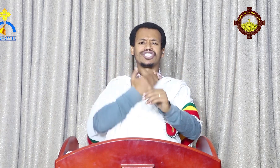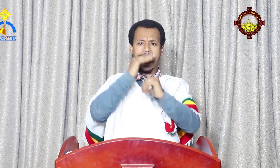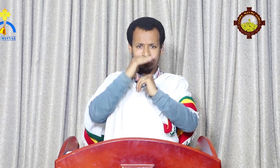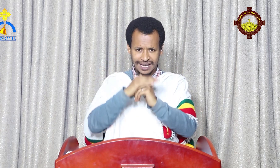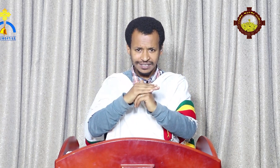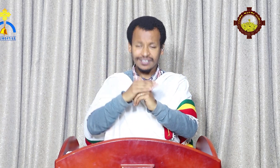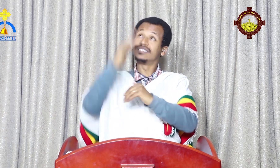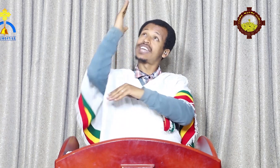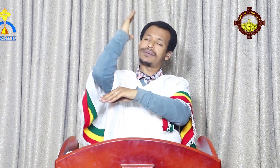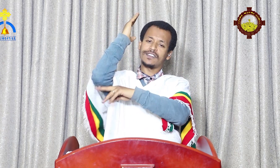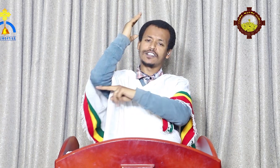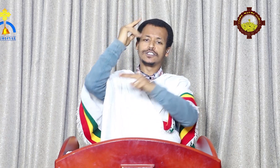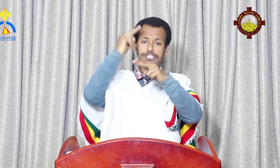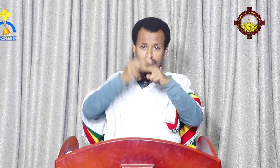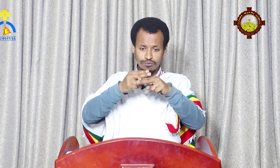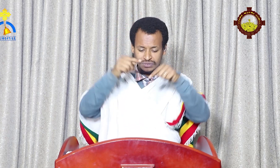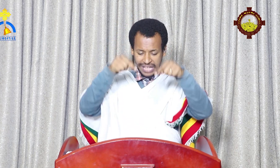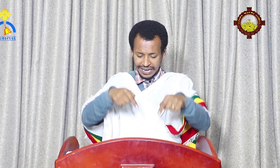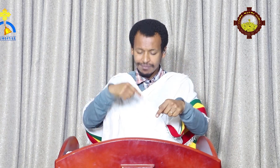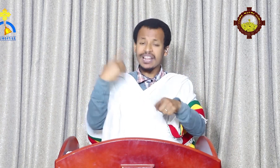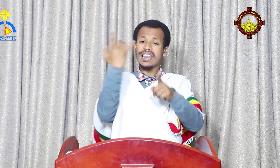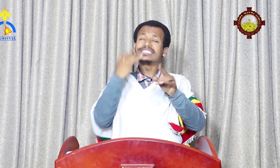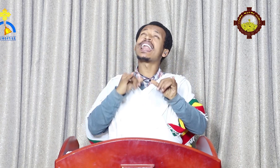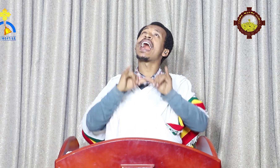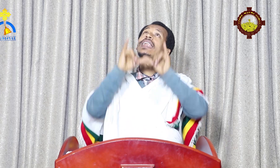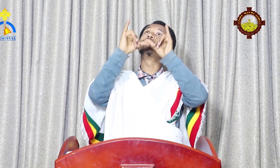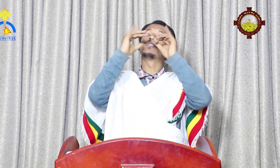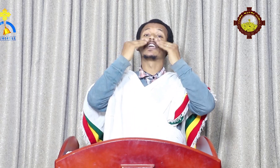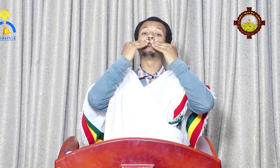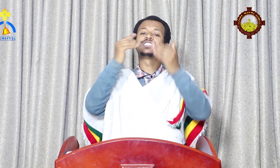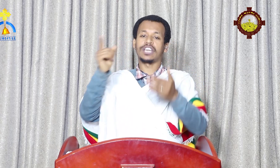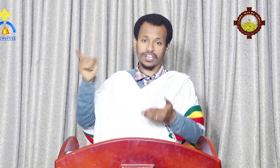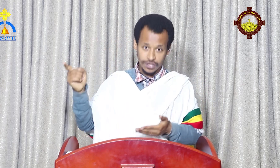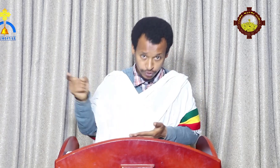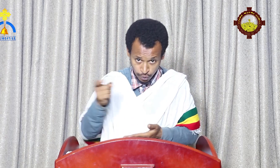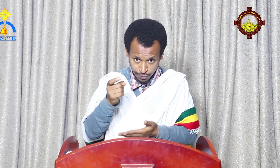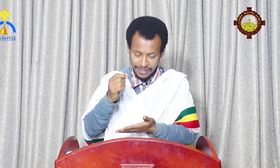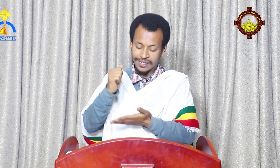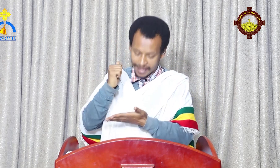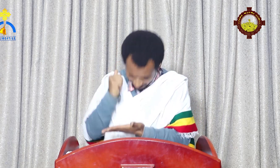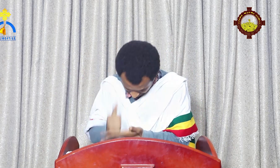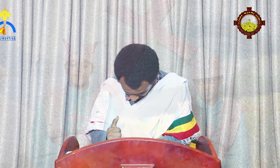የአባቶቻችን አምላክ እግዚአብሔር ስሙ ዛሬ ለዘላለም የተመሰገነ ይሁን። አሜን።